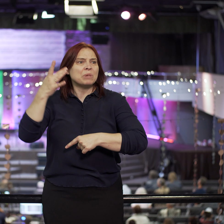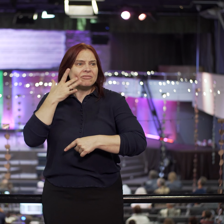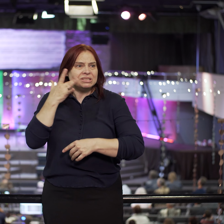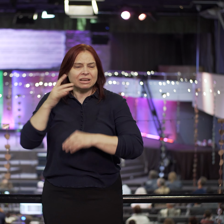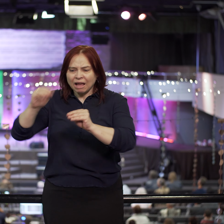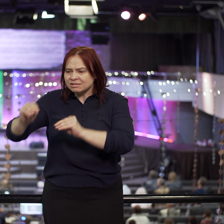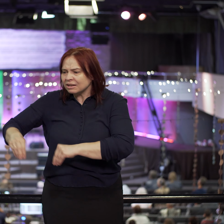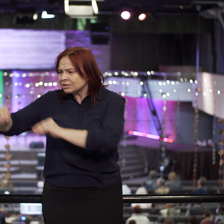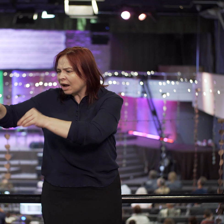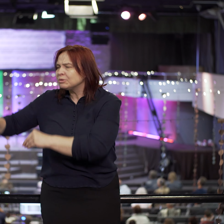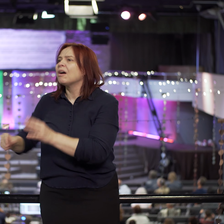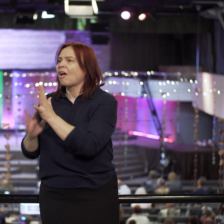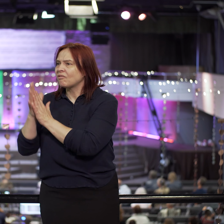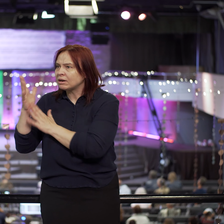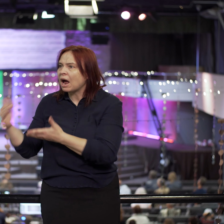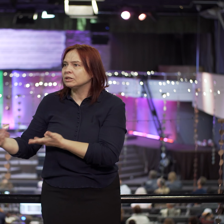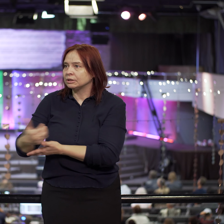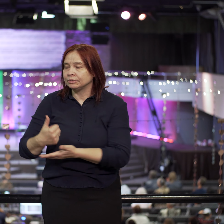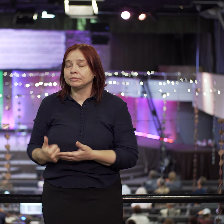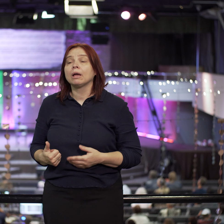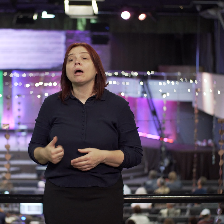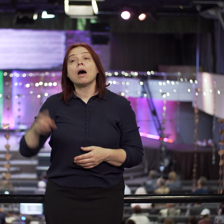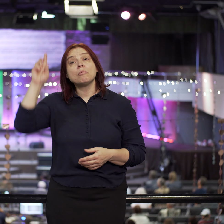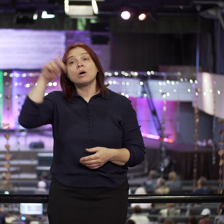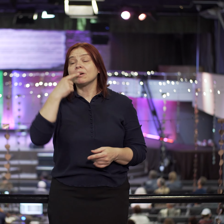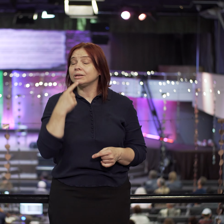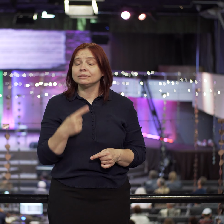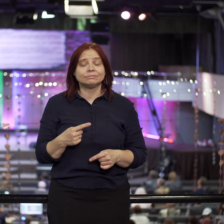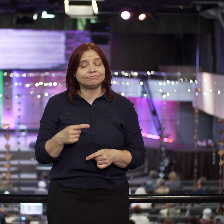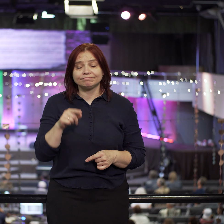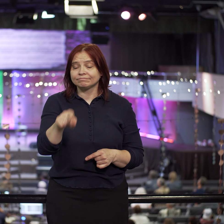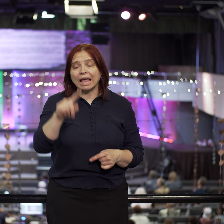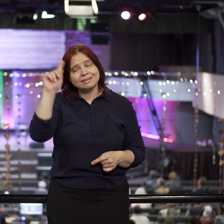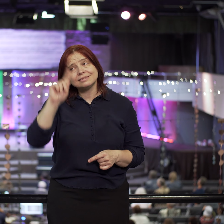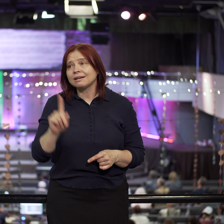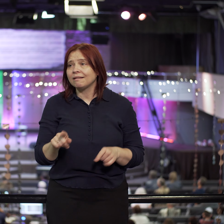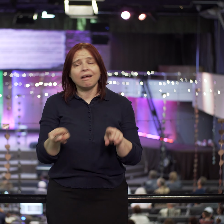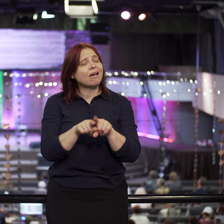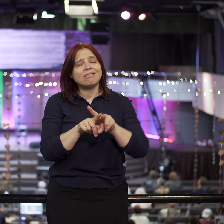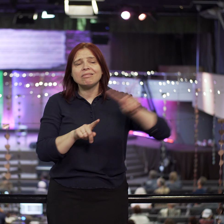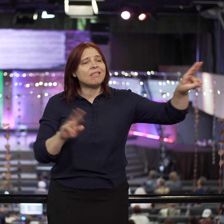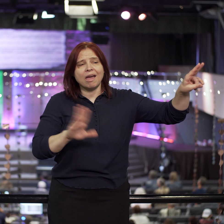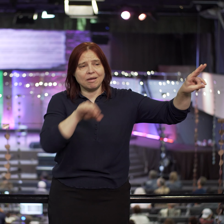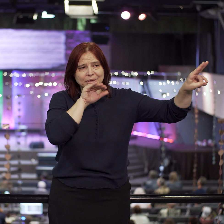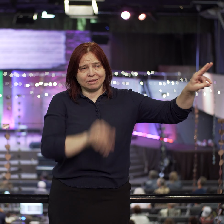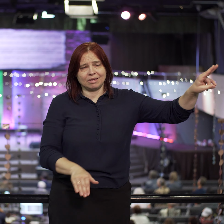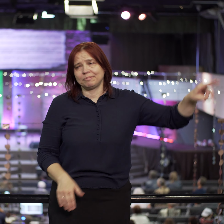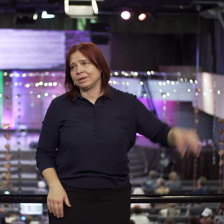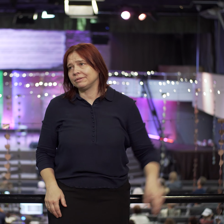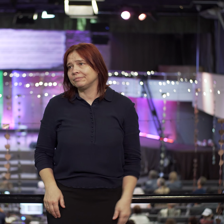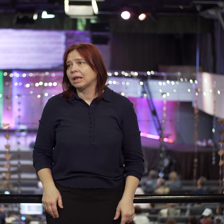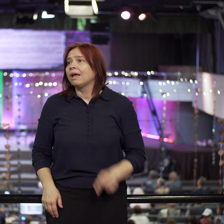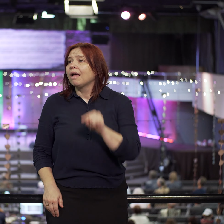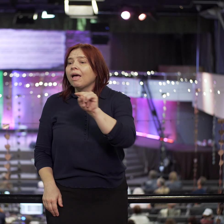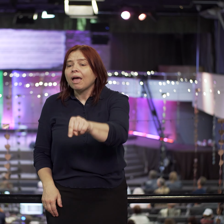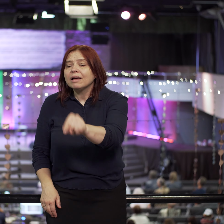не такая, как Египет, земля Израиля, потому что эта земля, вам виден текст? Она